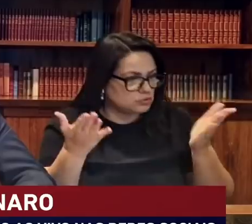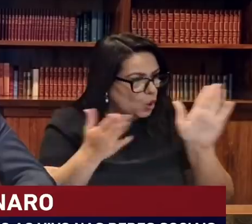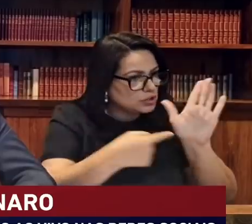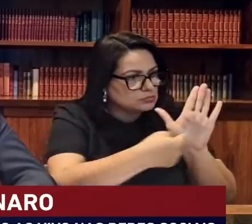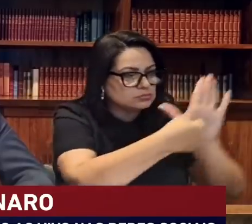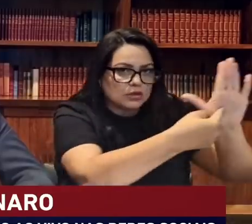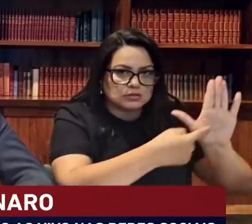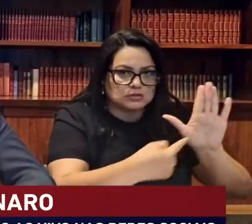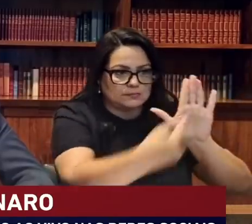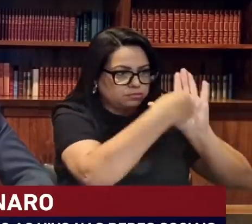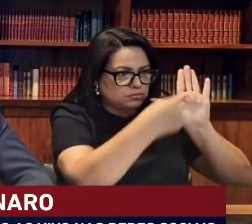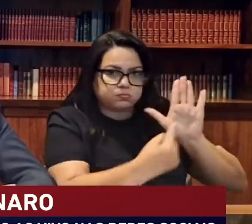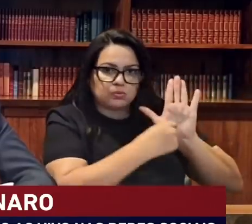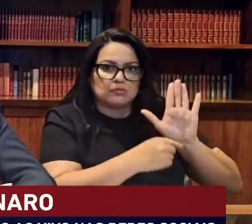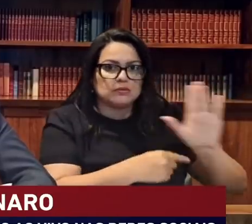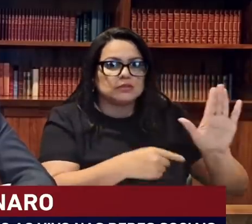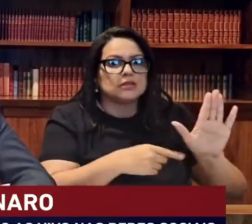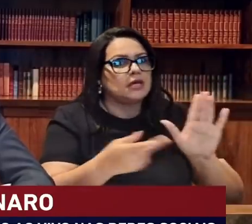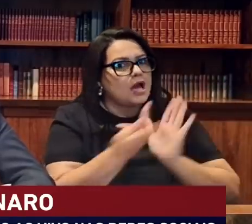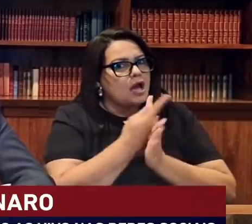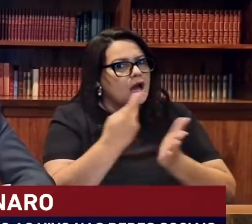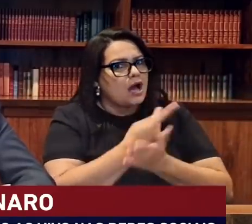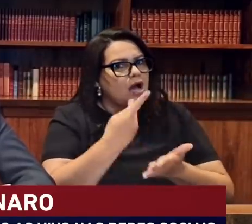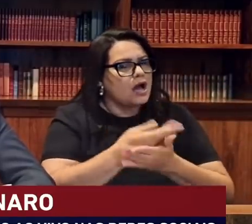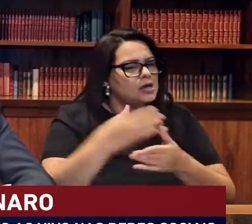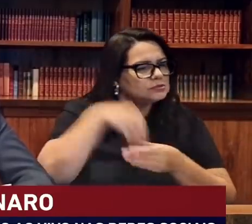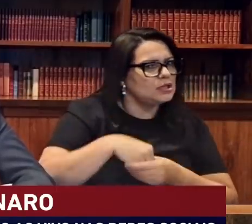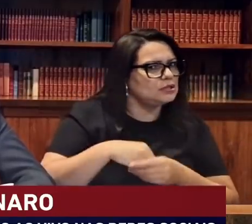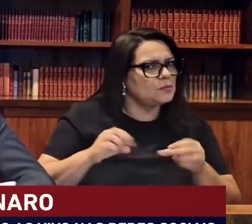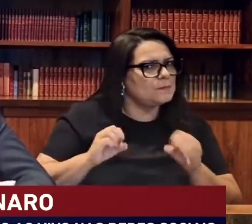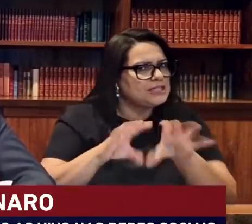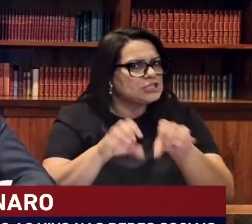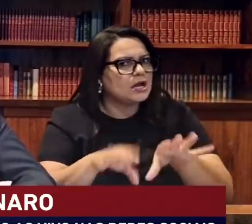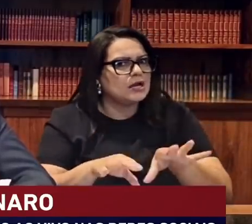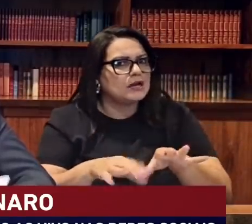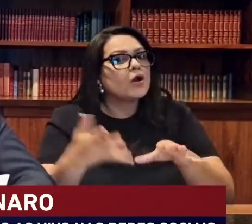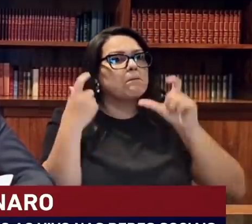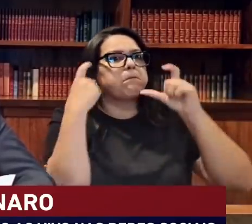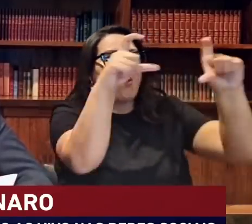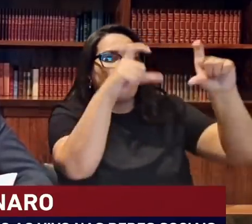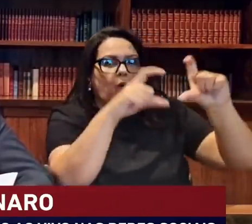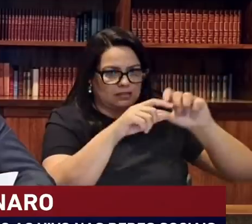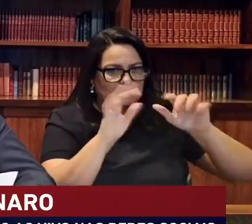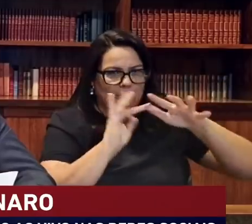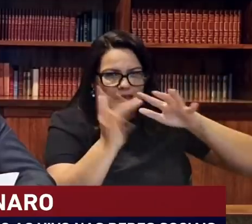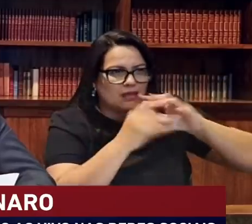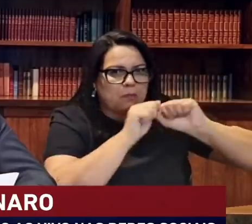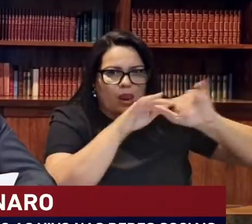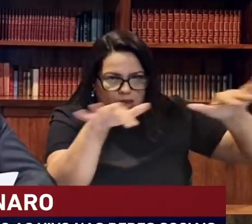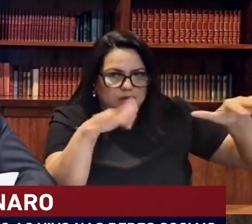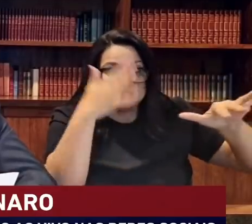possíveis irregularidades no Ministério. Exatamente o caso que está na mídia agora aqui. Bem, a Controladoria da